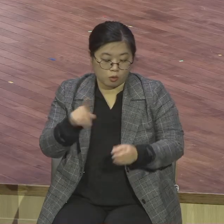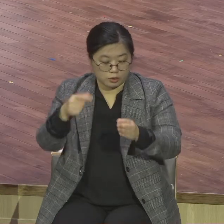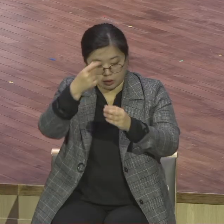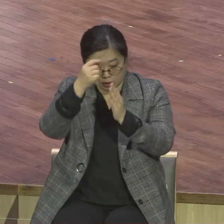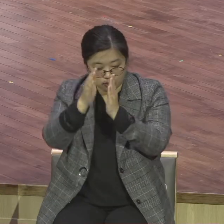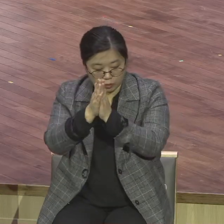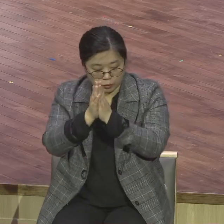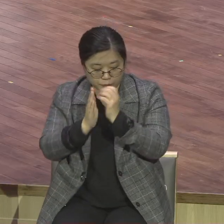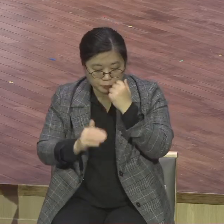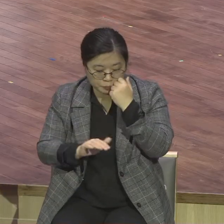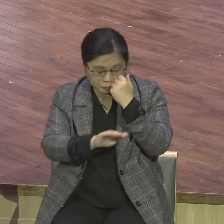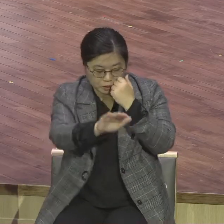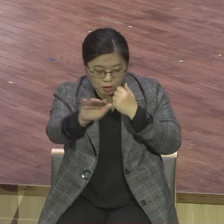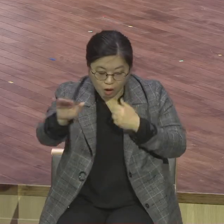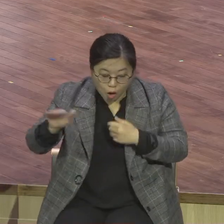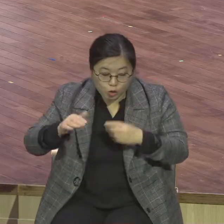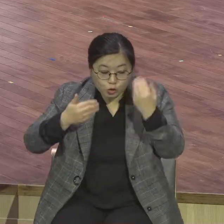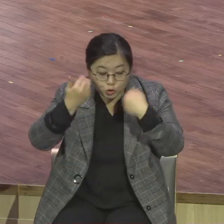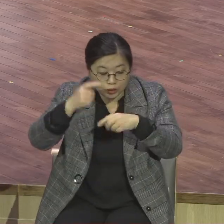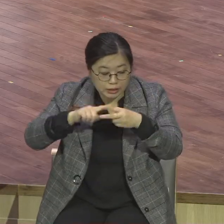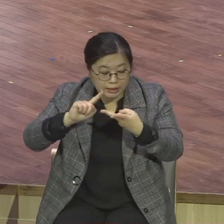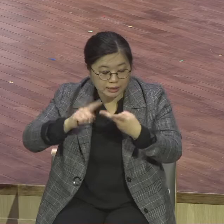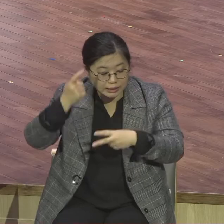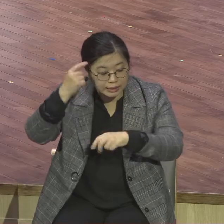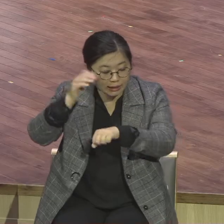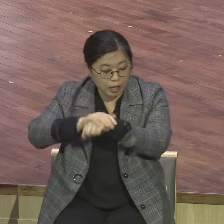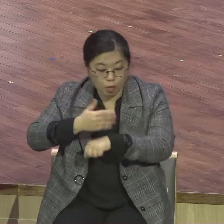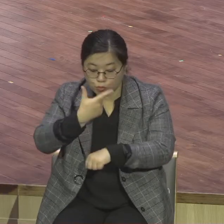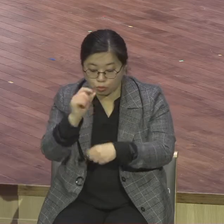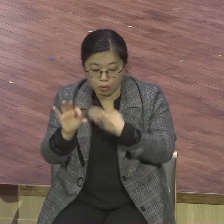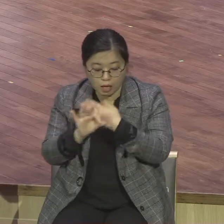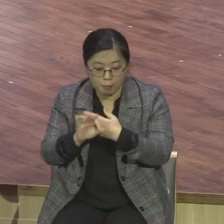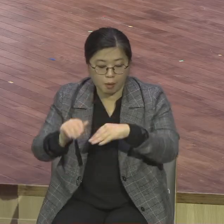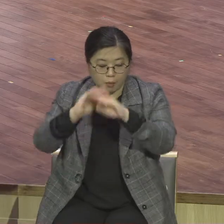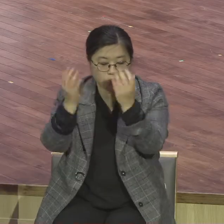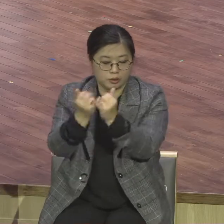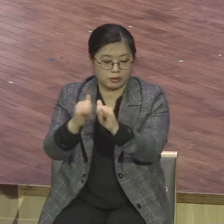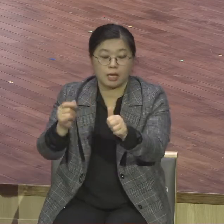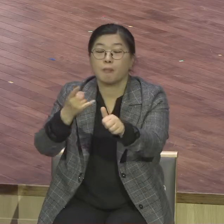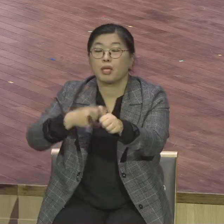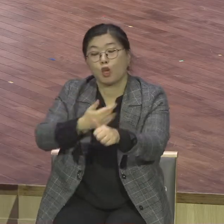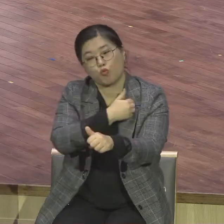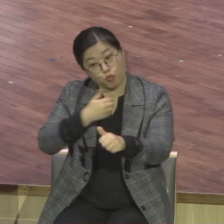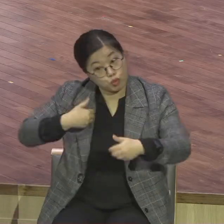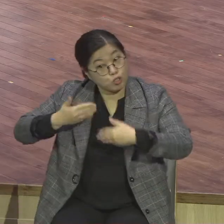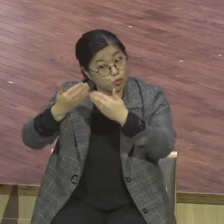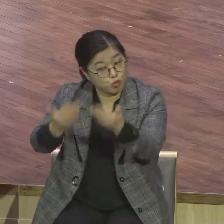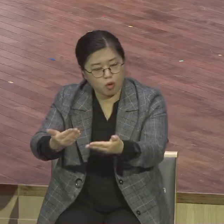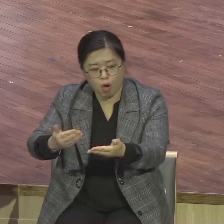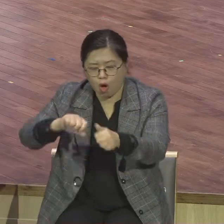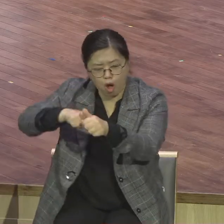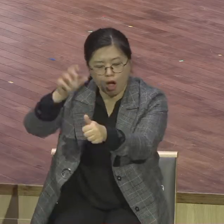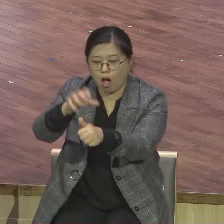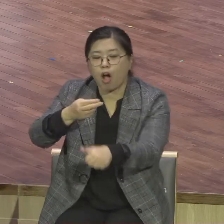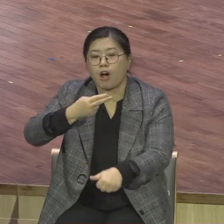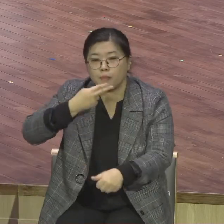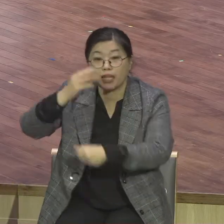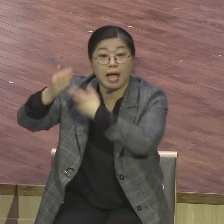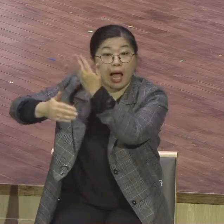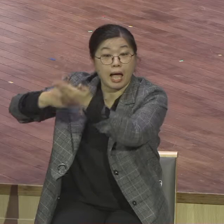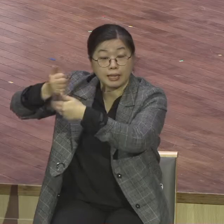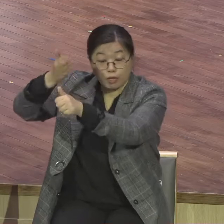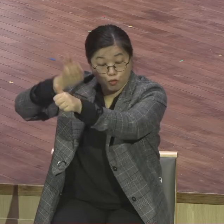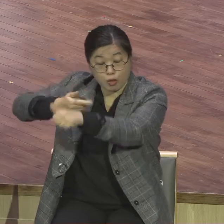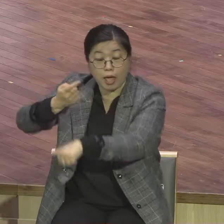5절입니다. 너희 중에 누구든지 지혜가 부족하거든 모든 사람에게 허위 주시고 우짓지 아니하시는